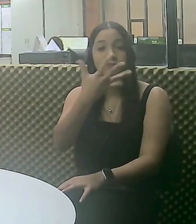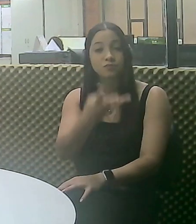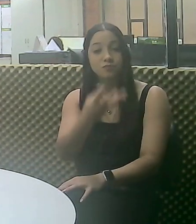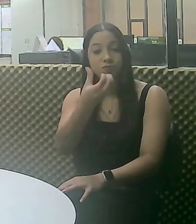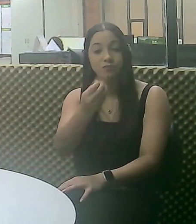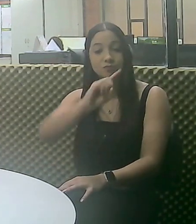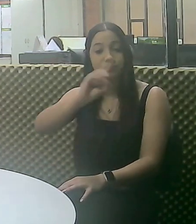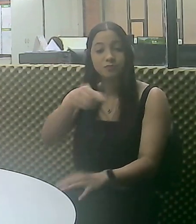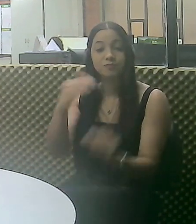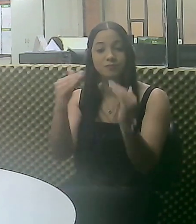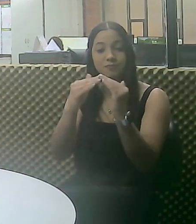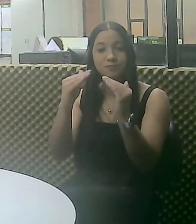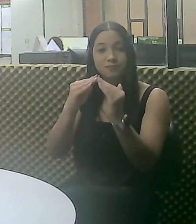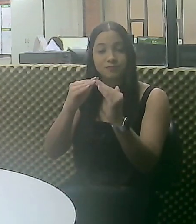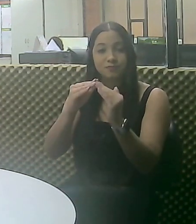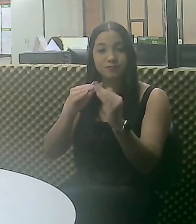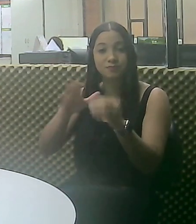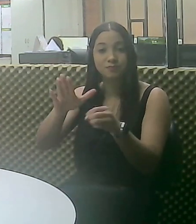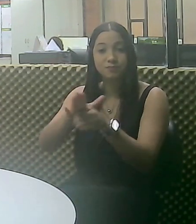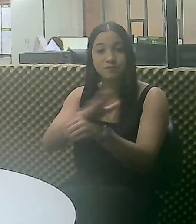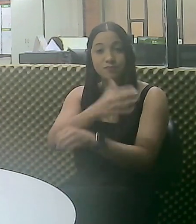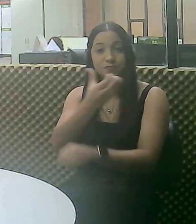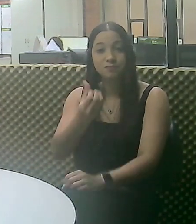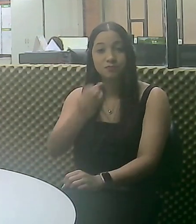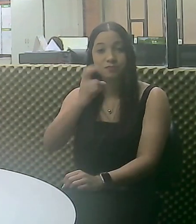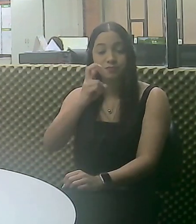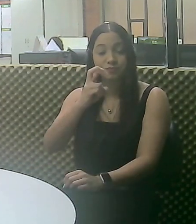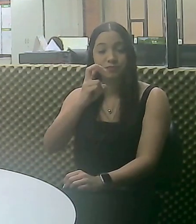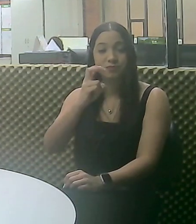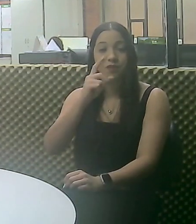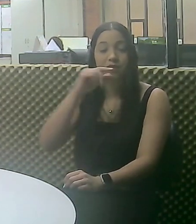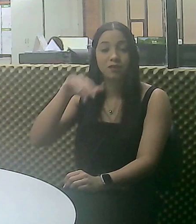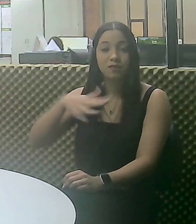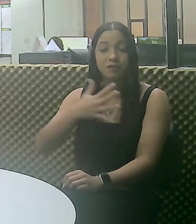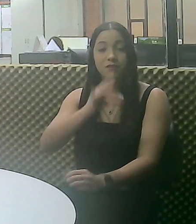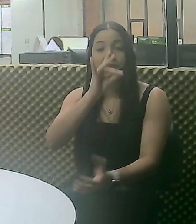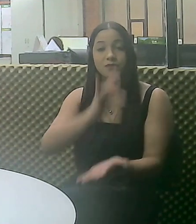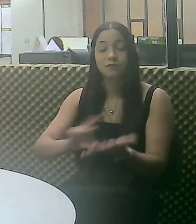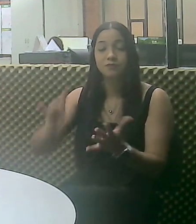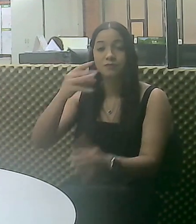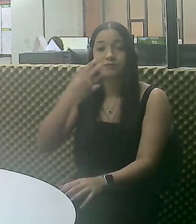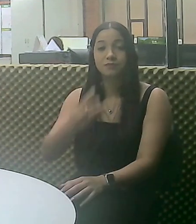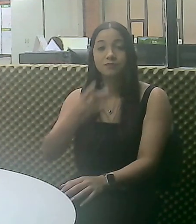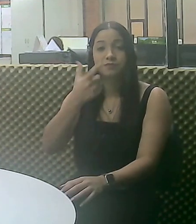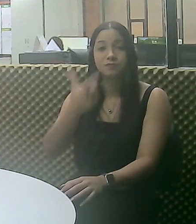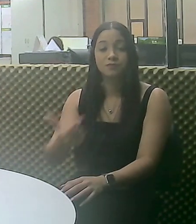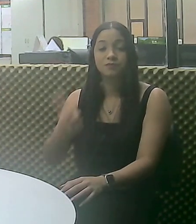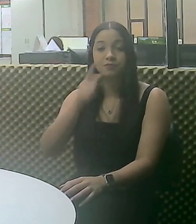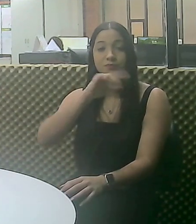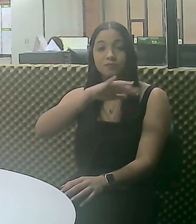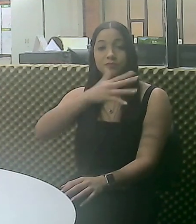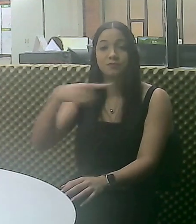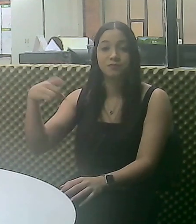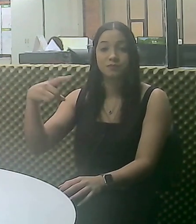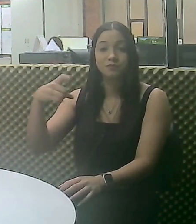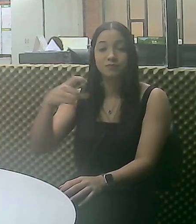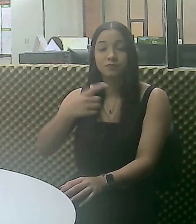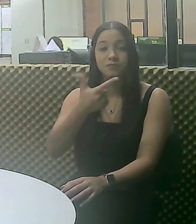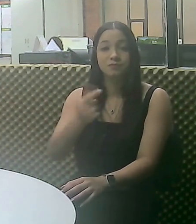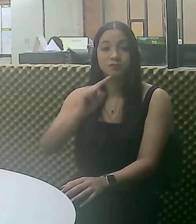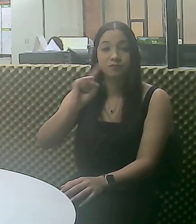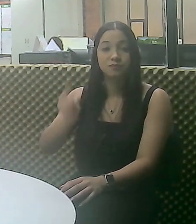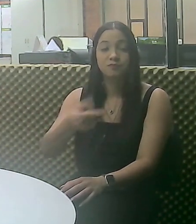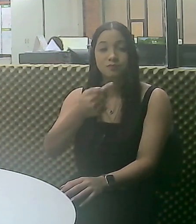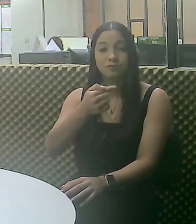mil imóveis, vedaram 65 caixas d'água e eliminaram mais de 32 mil criadouros, além de quase